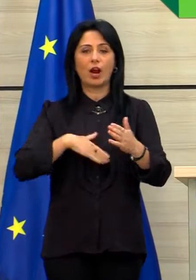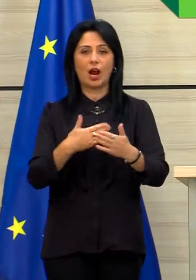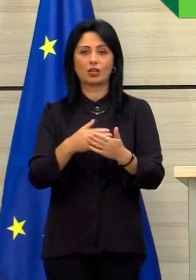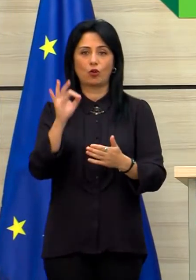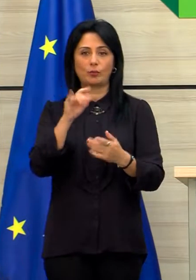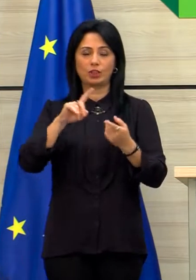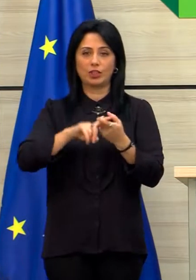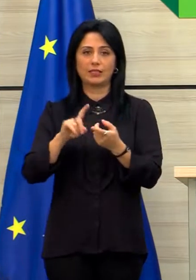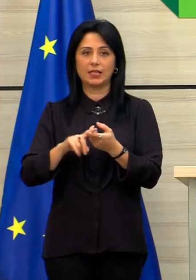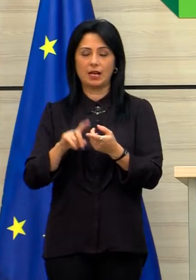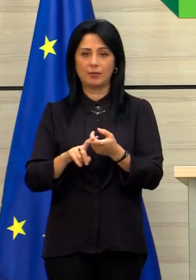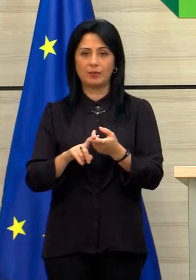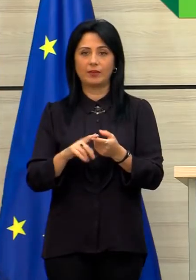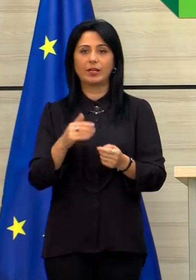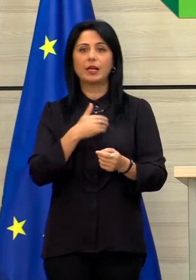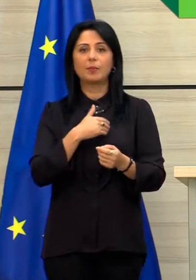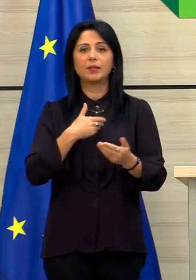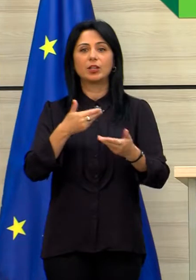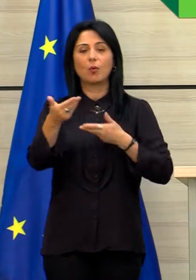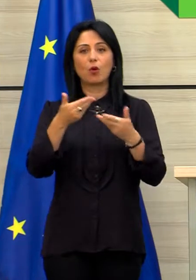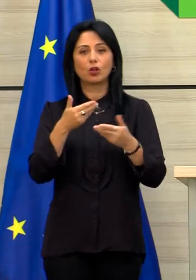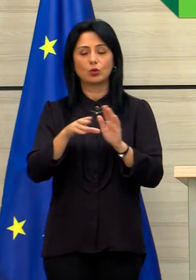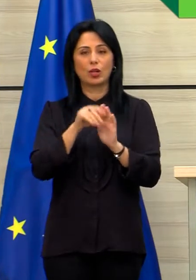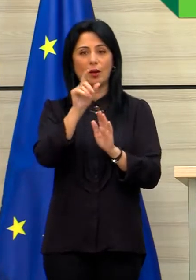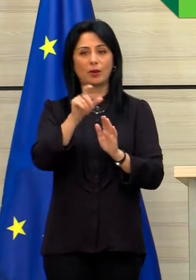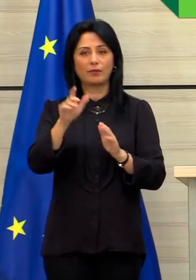აქტივობის შესახებ. მინდა მოვუწოდო ამ